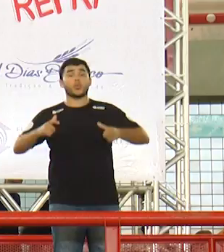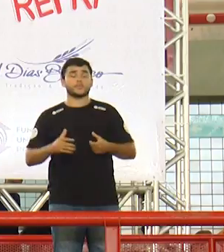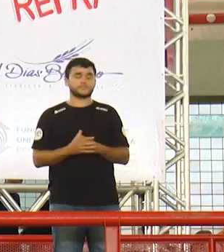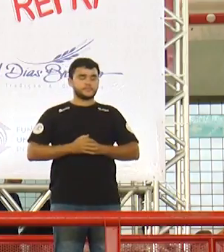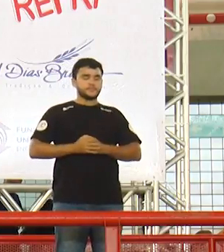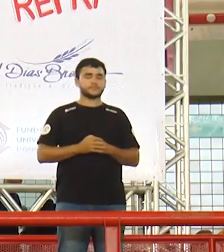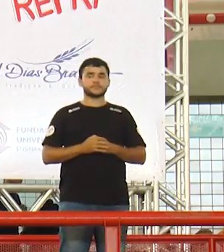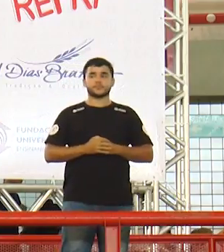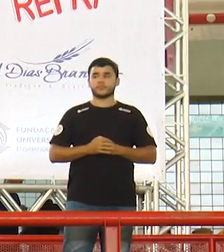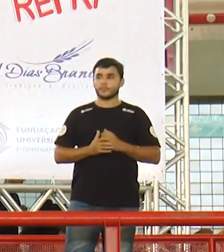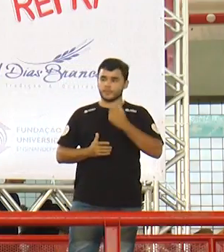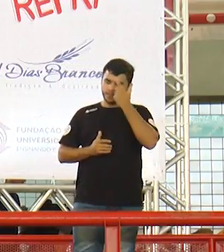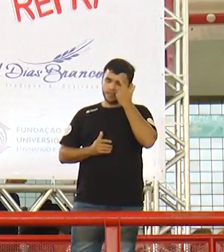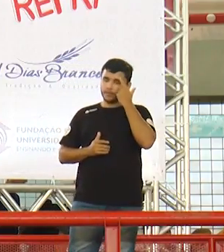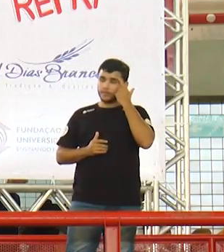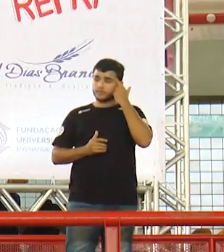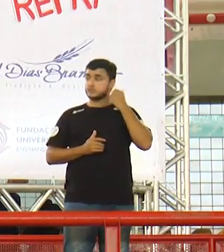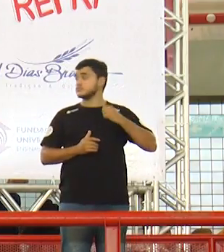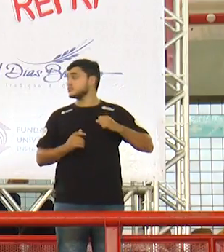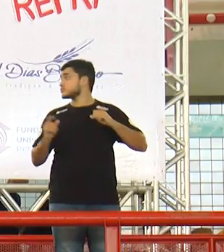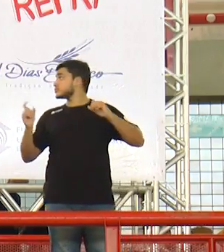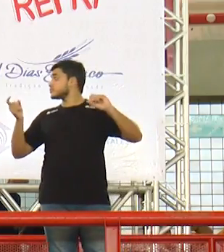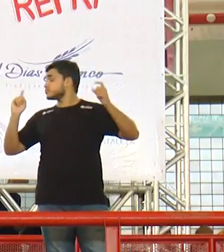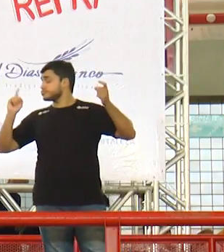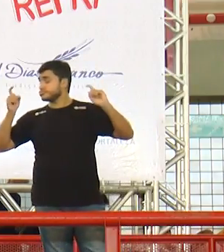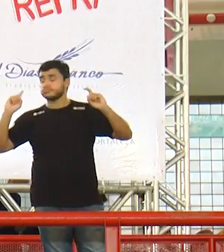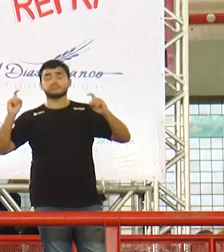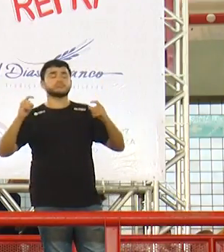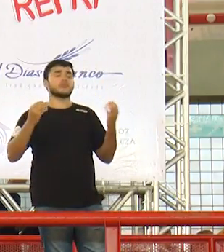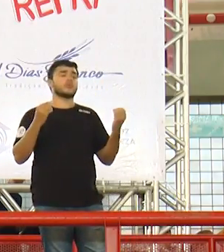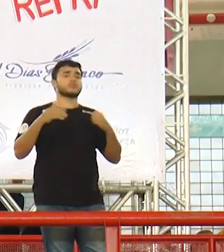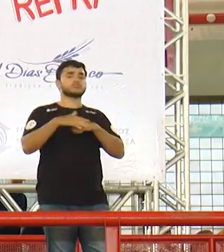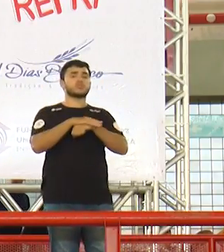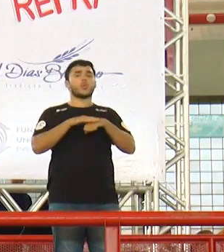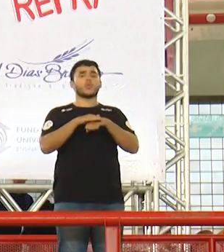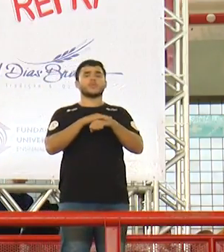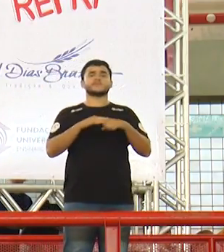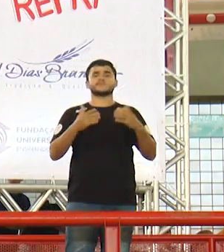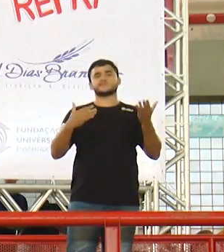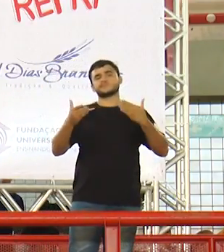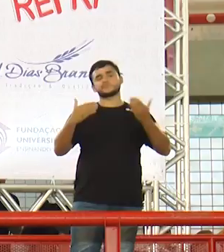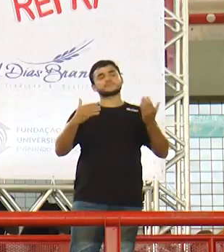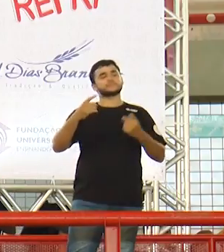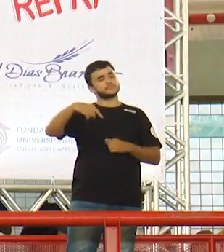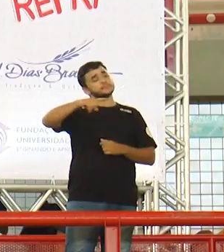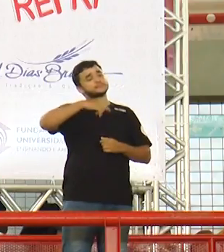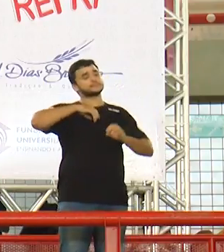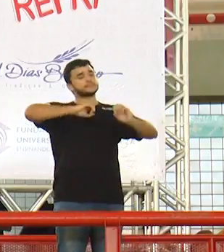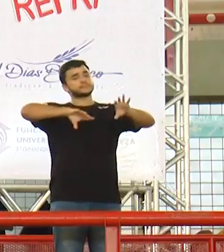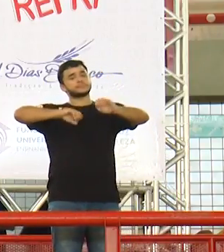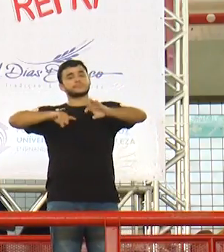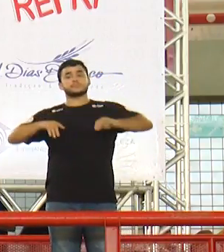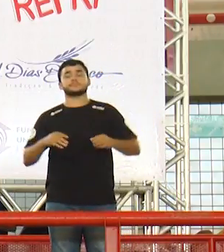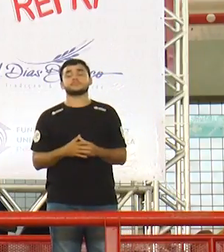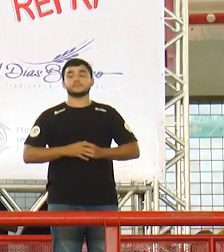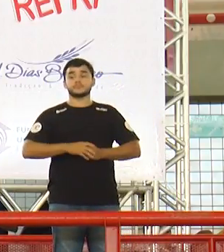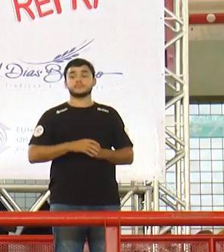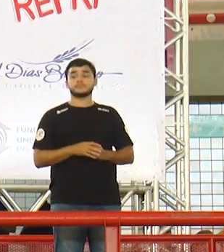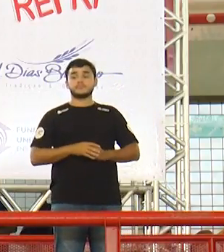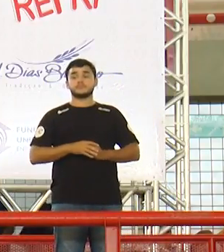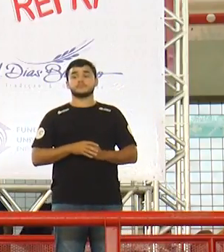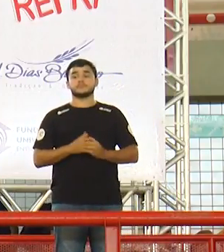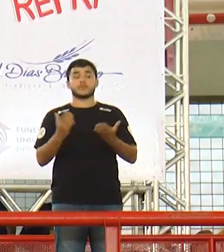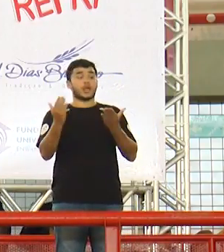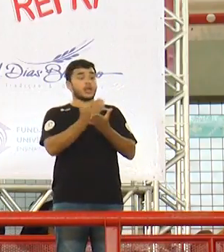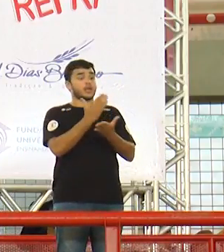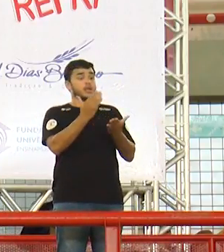eu queria, antes de passar aqui para outras conversas, confirmar aí esse primeiro momento. Lá na página 12